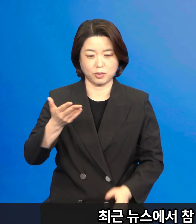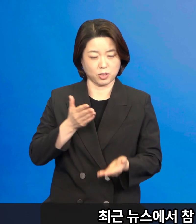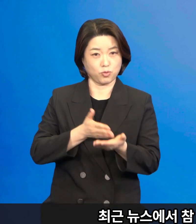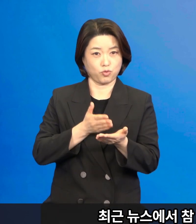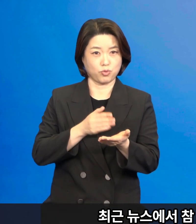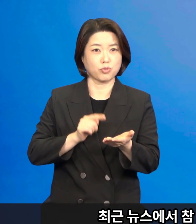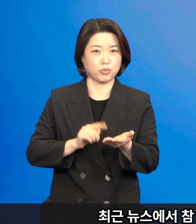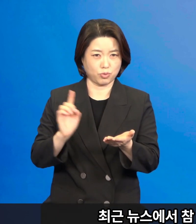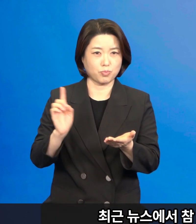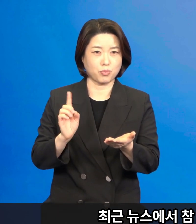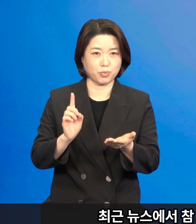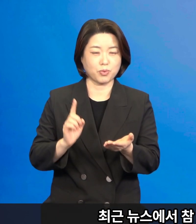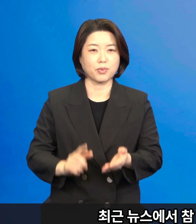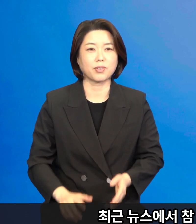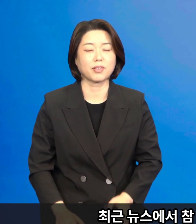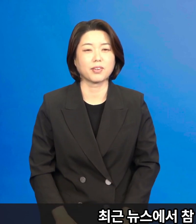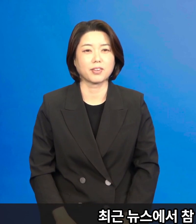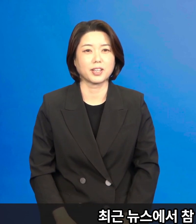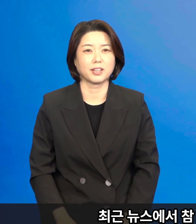참